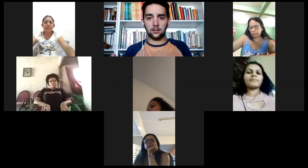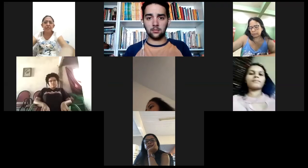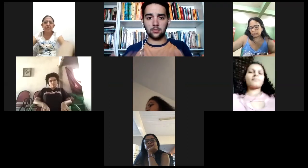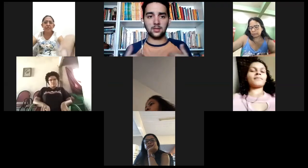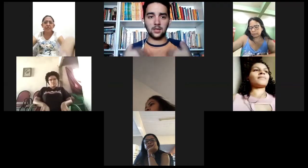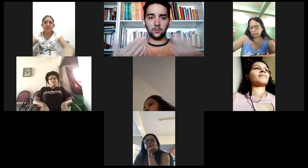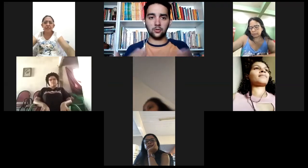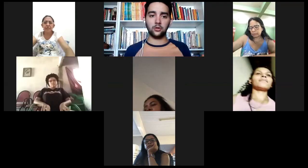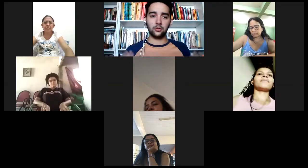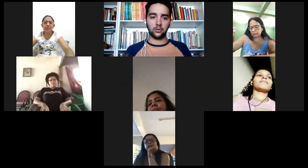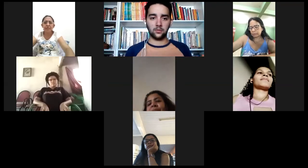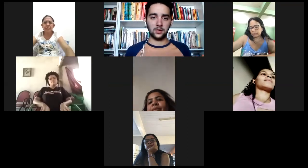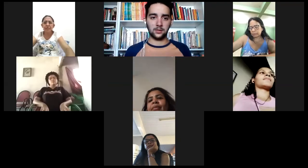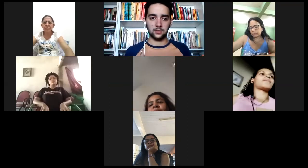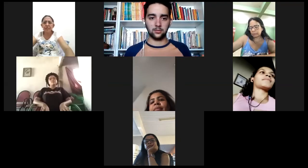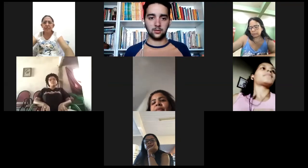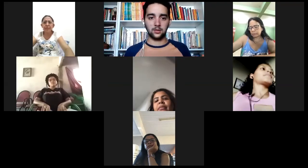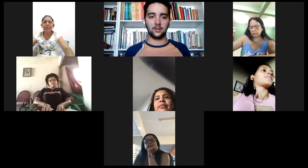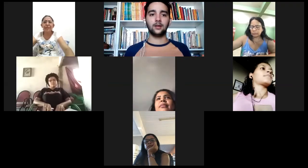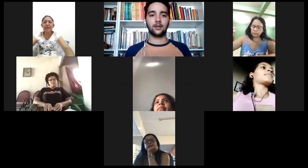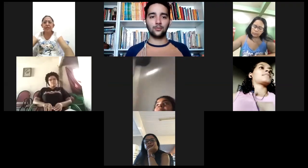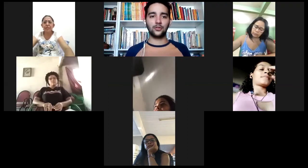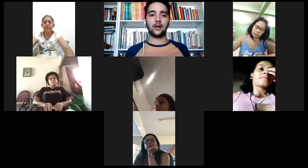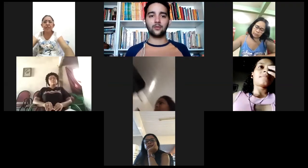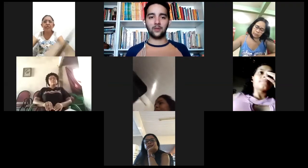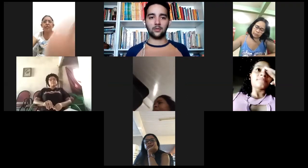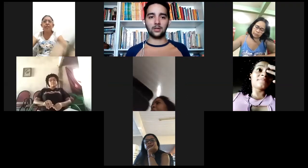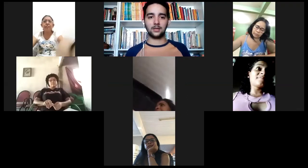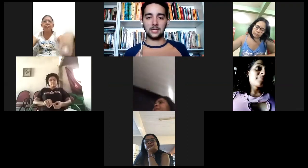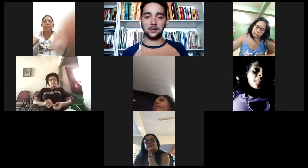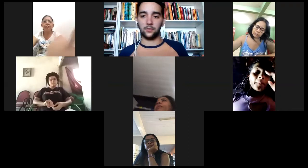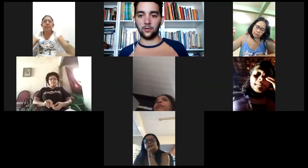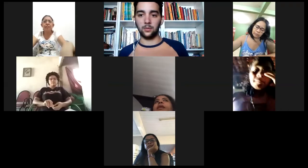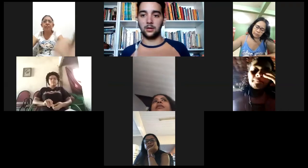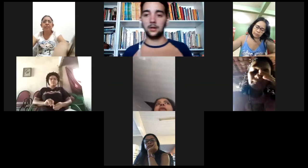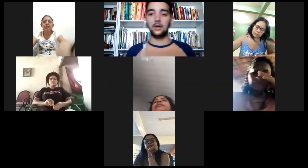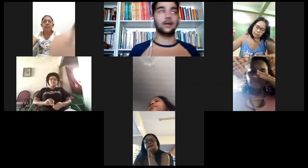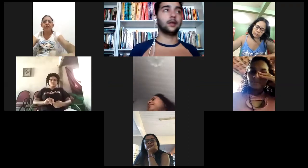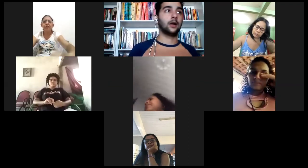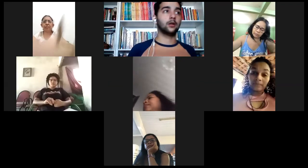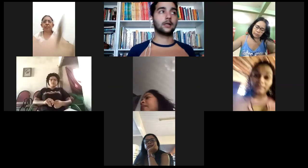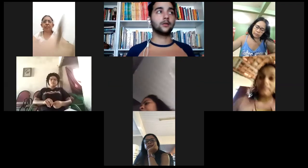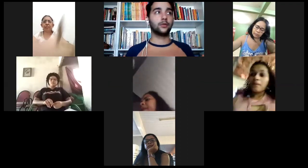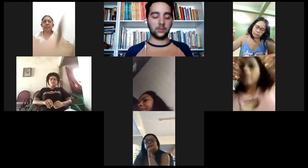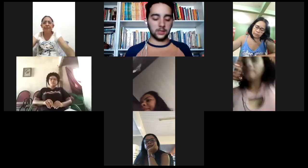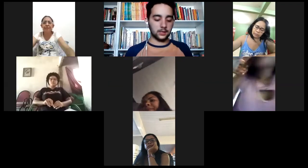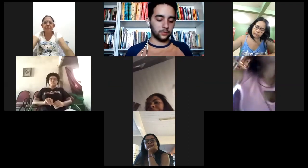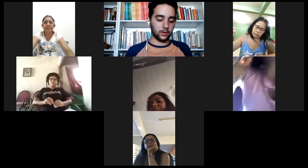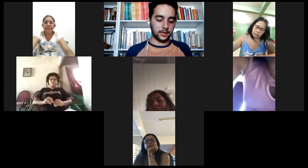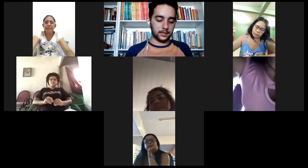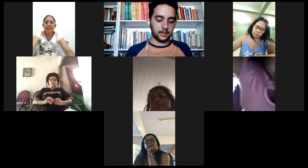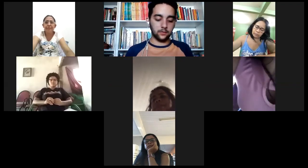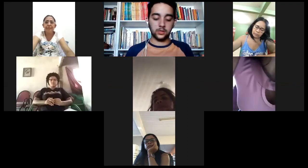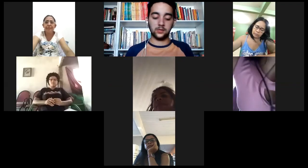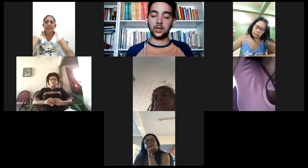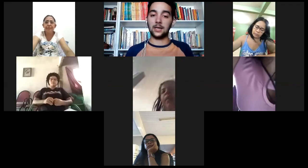você. Seremos nós dois conversando. Então, o diálogo vai acontecer dessa forma. Então, a anotação de vocês eu vou